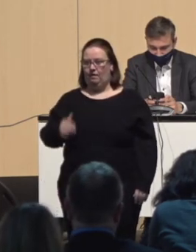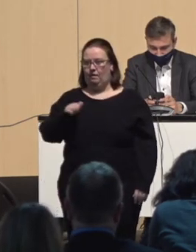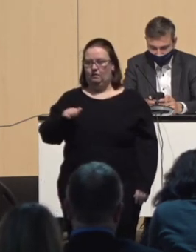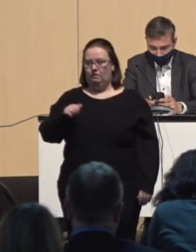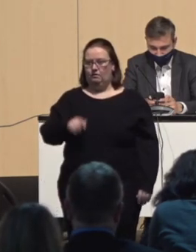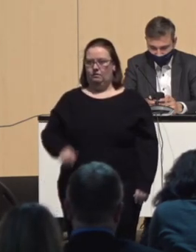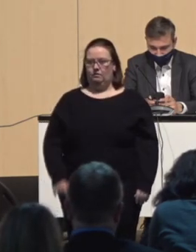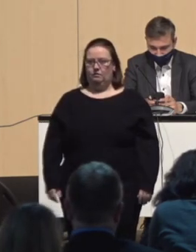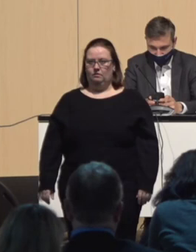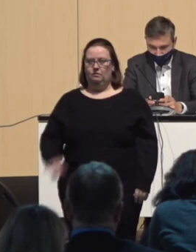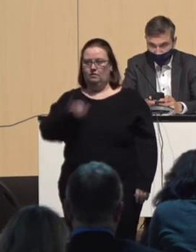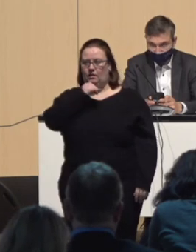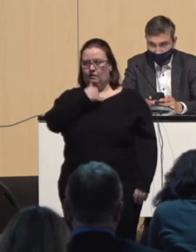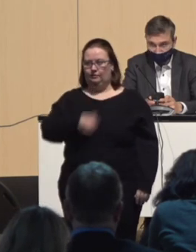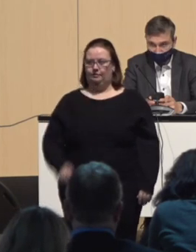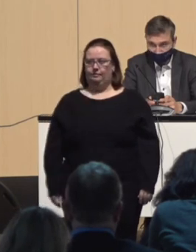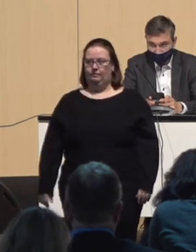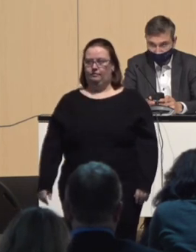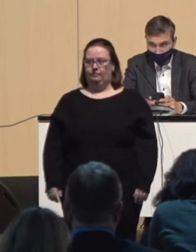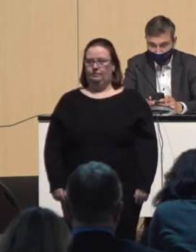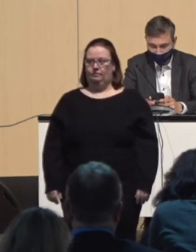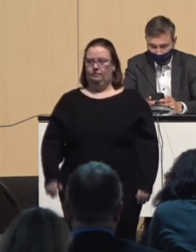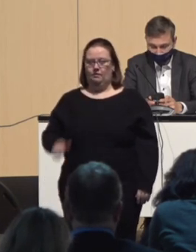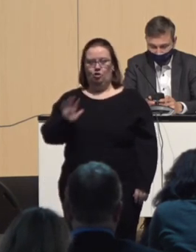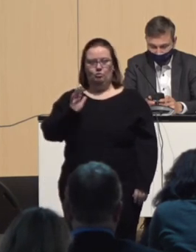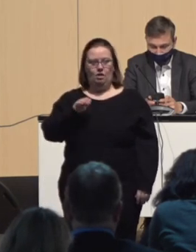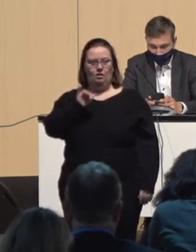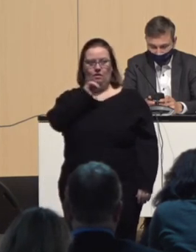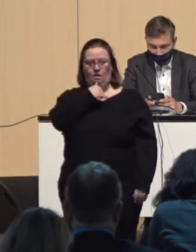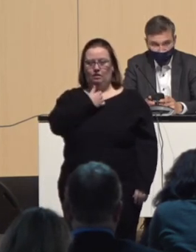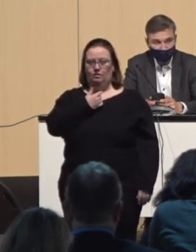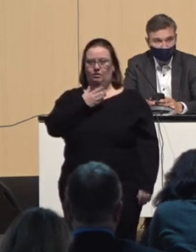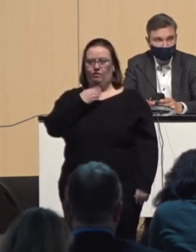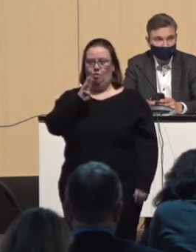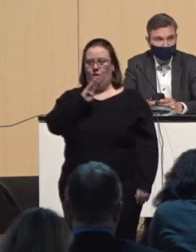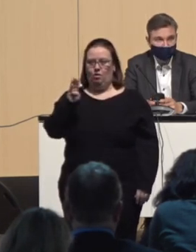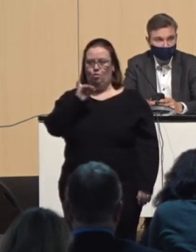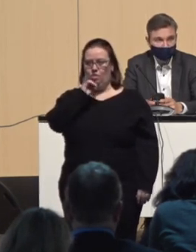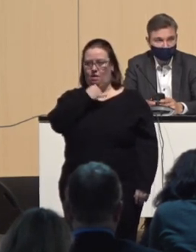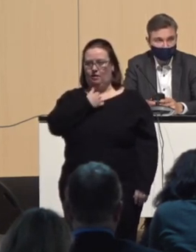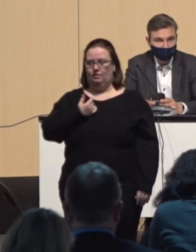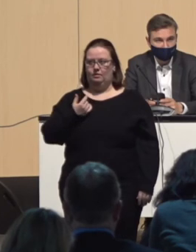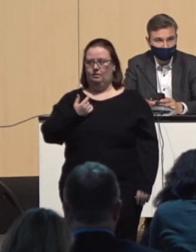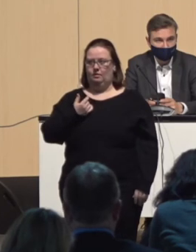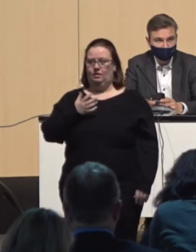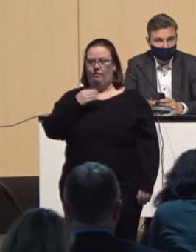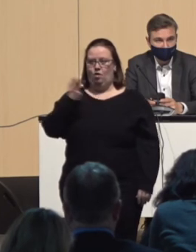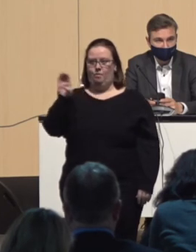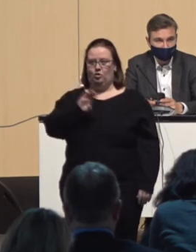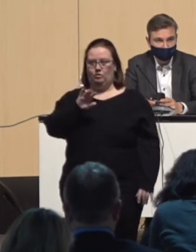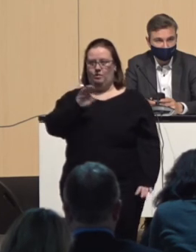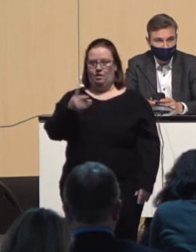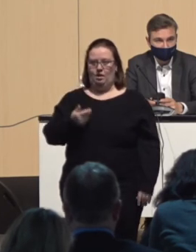Frau Apel, Herr Aschenbach, Frau Barkow, Frau